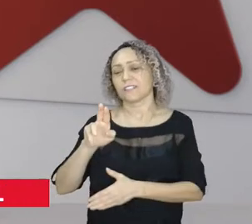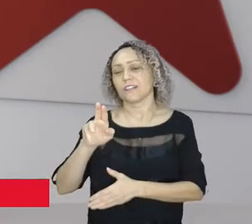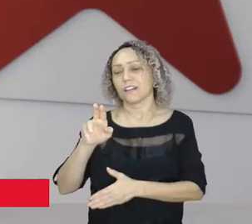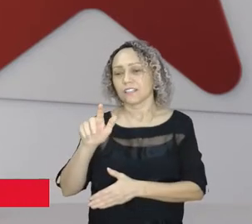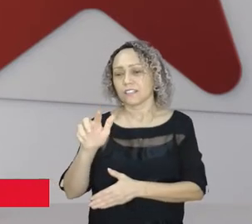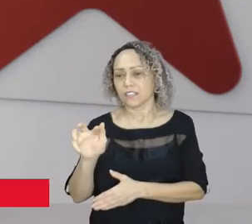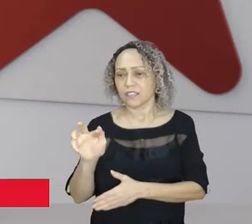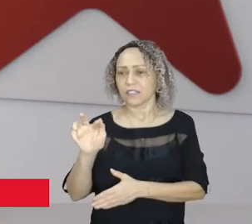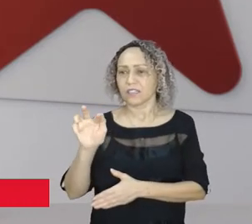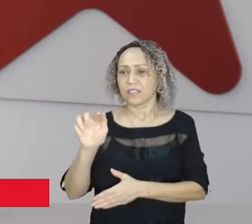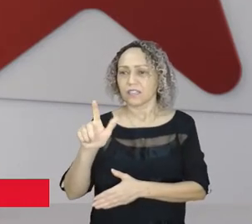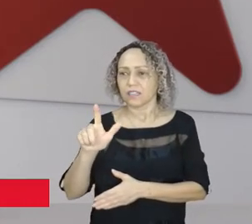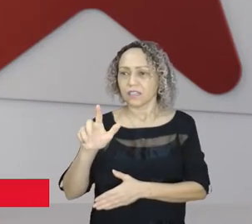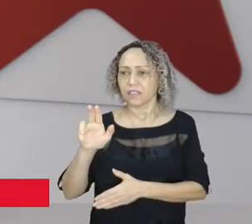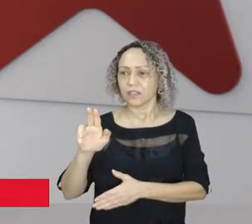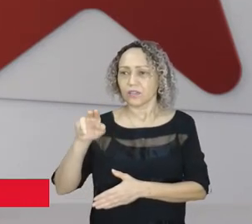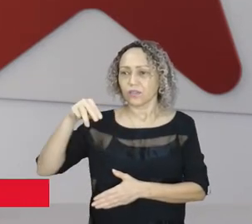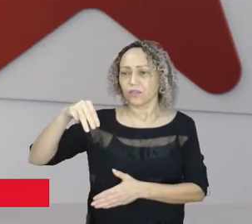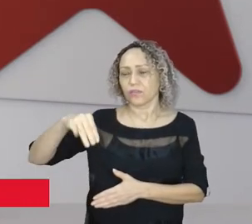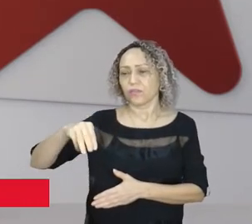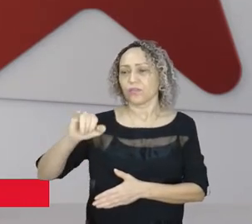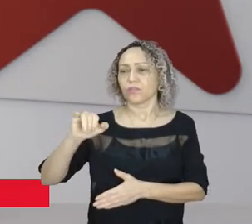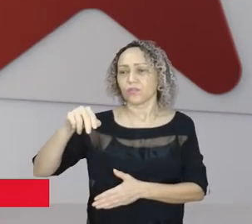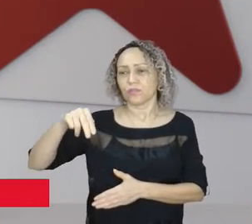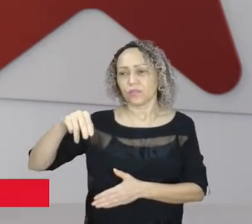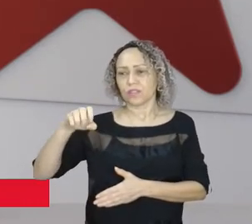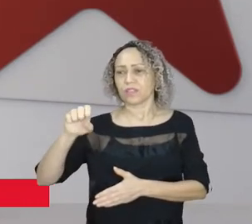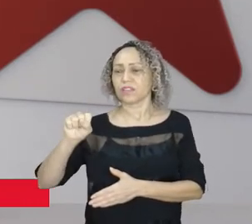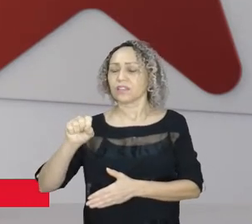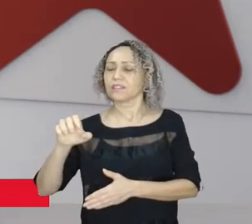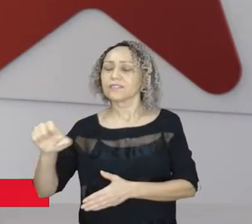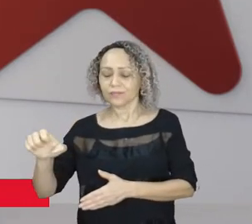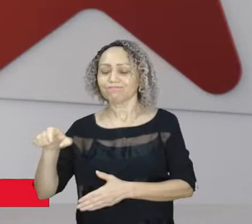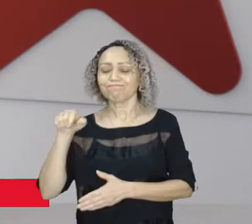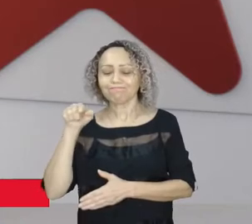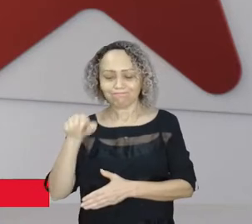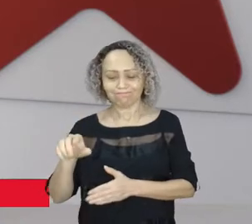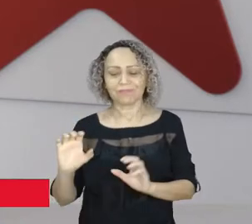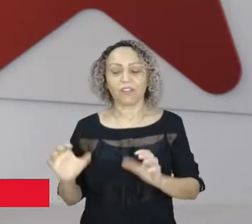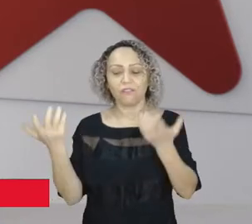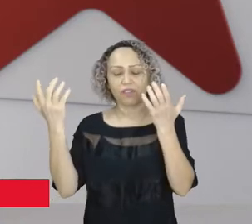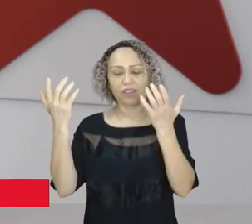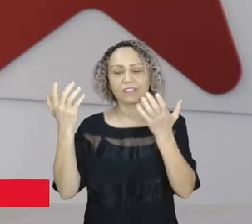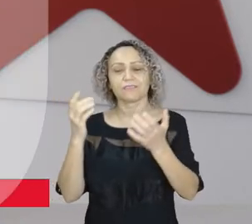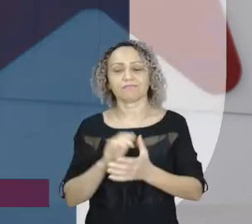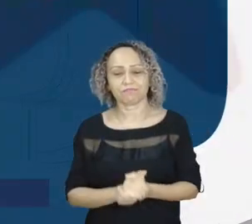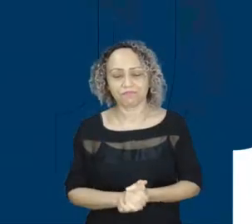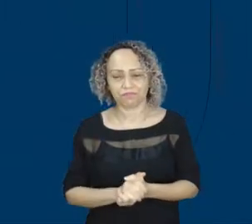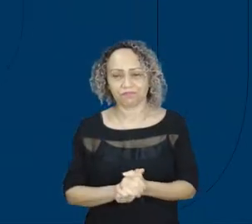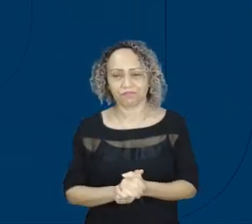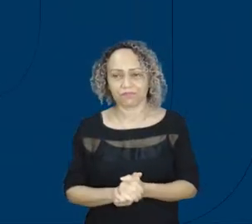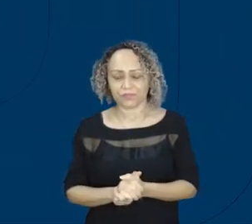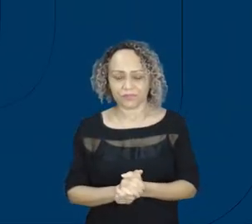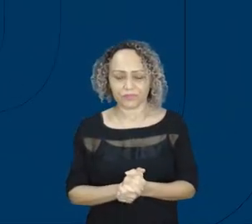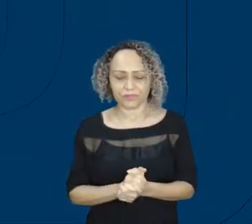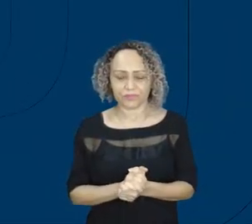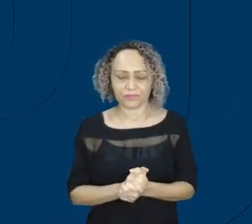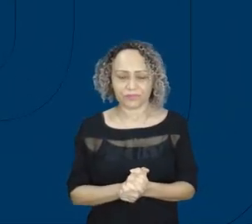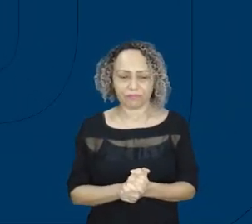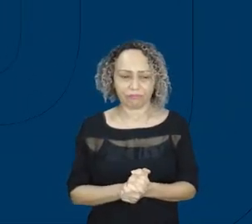atravessar a ponte e curtir a festa Lulina de hoje. E a gente tem mais uma entrevista agora.